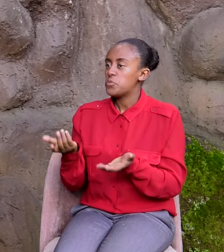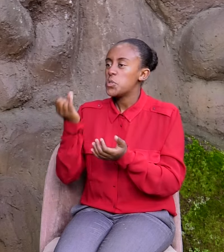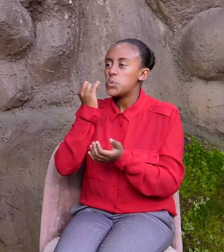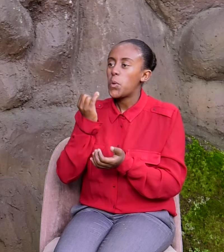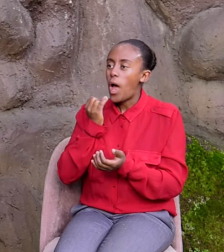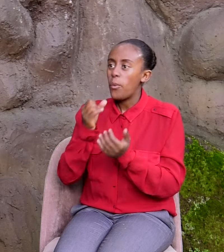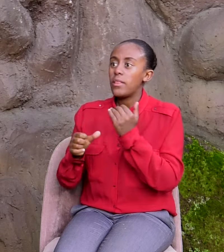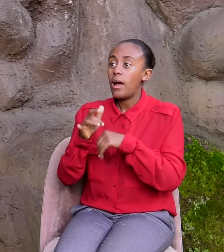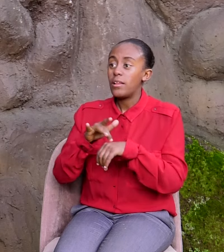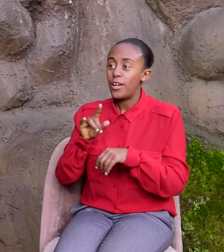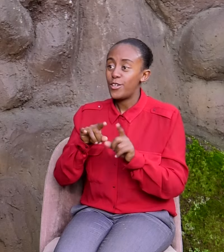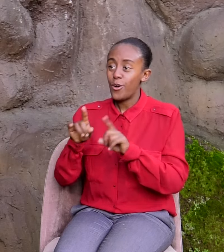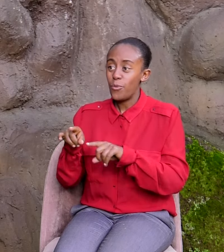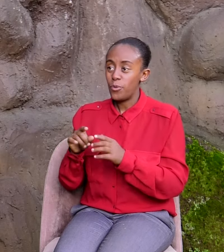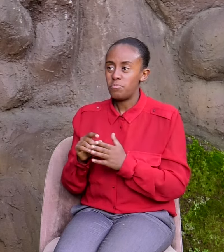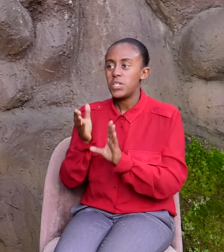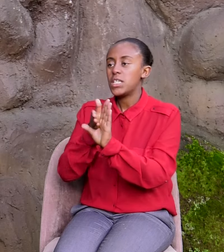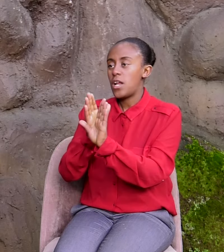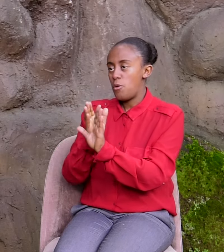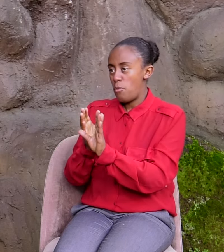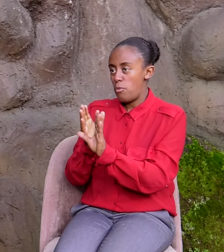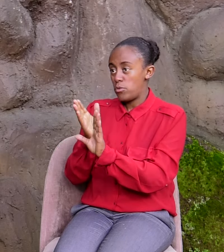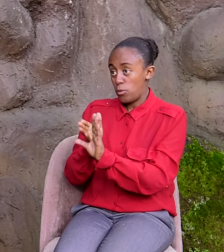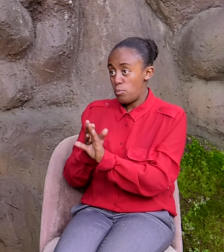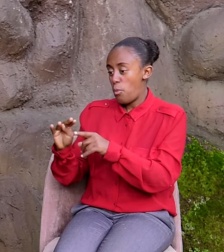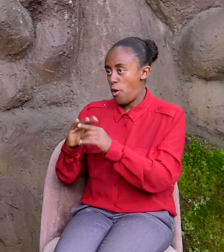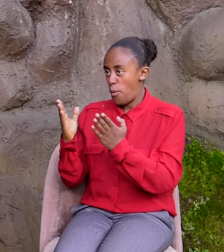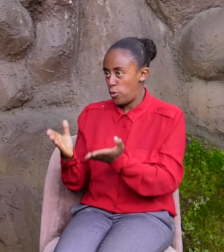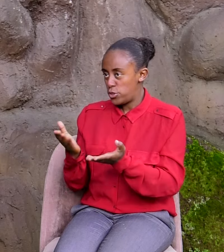ጾታዊ ጥቃቱ ላይ እንዳልኩ ደግሞ የስነ ልቦና ባለሙያዎችን